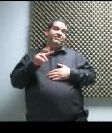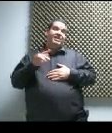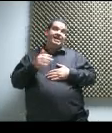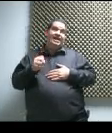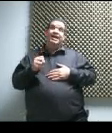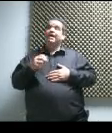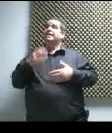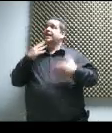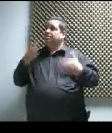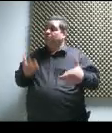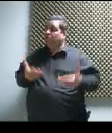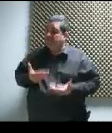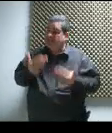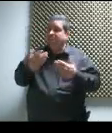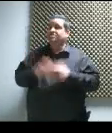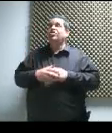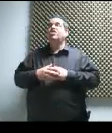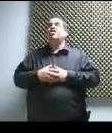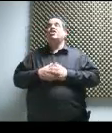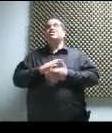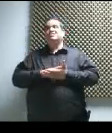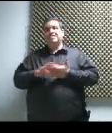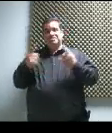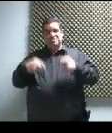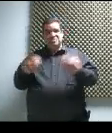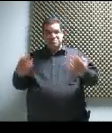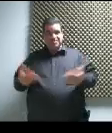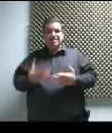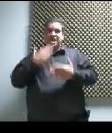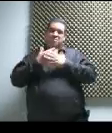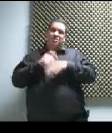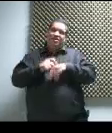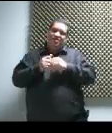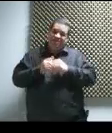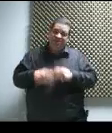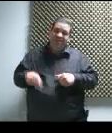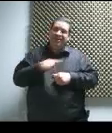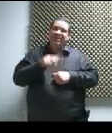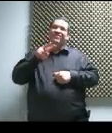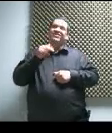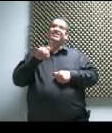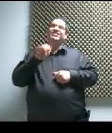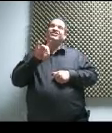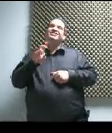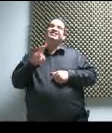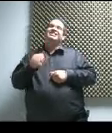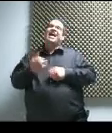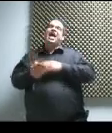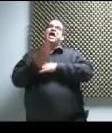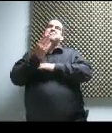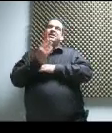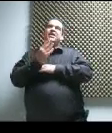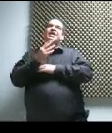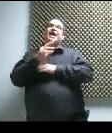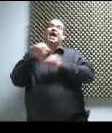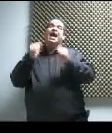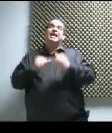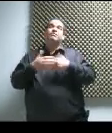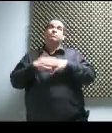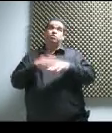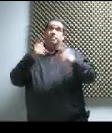invitación y fue un placer aquí. Pasamos un ratito bien chévere. Por 2870M, como siempre, en Artefusión. Y